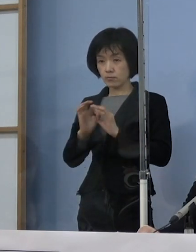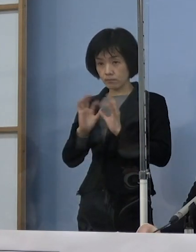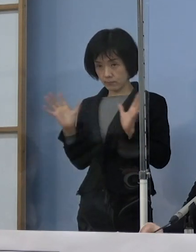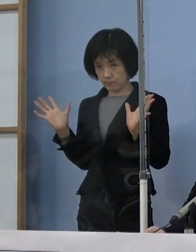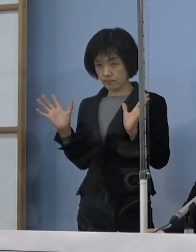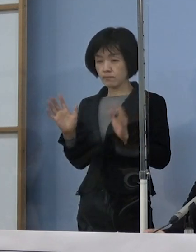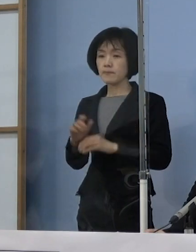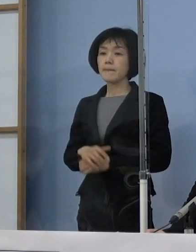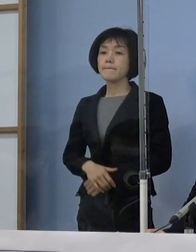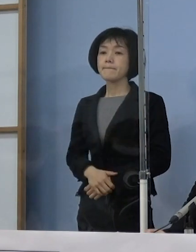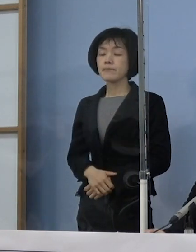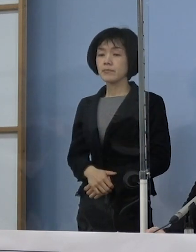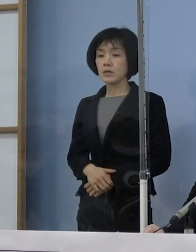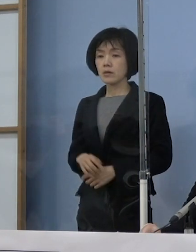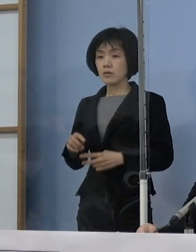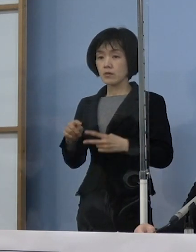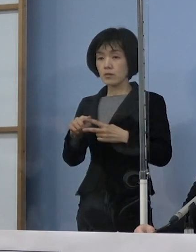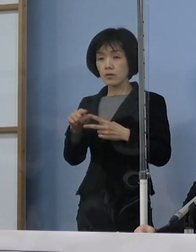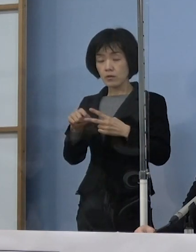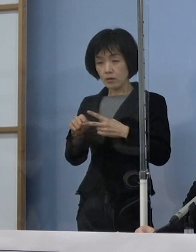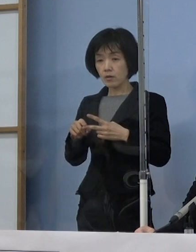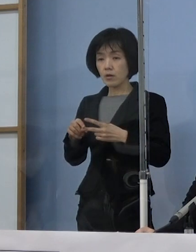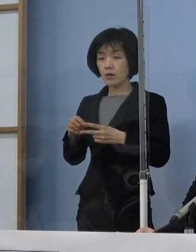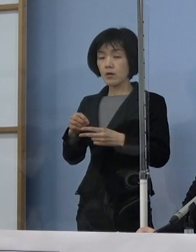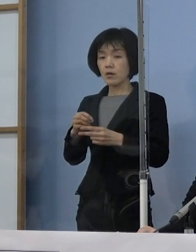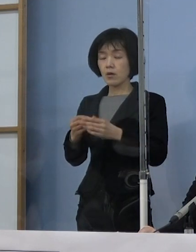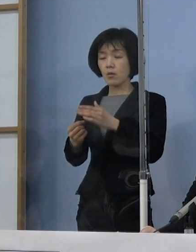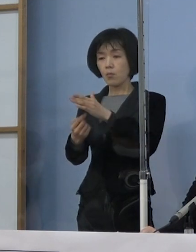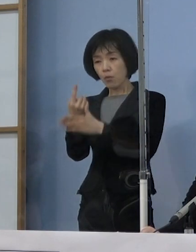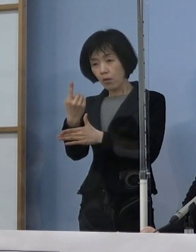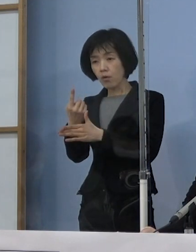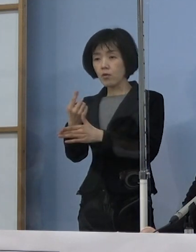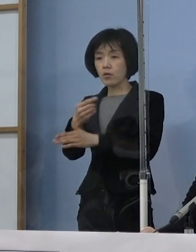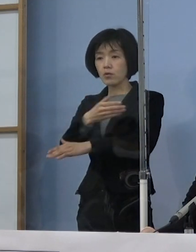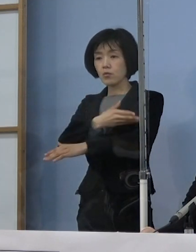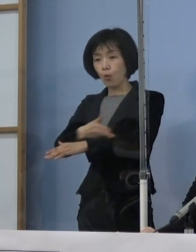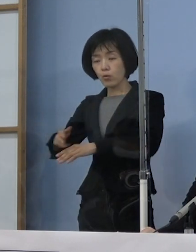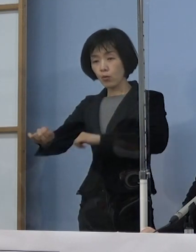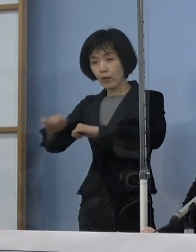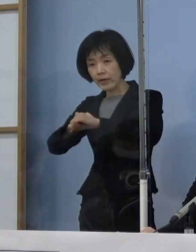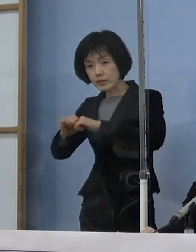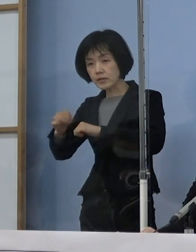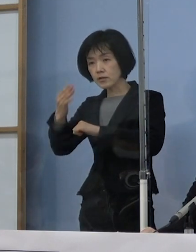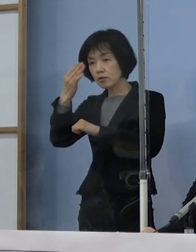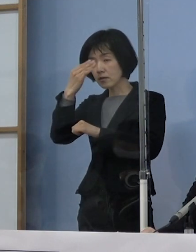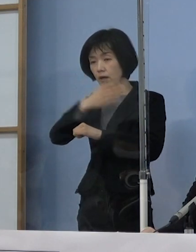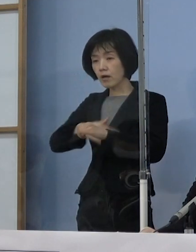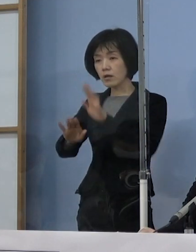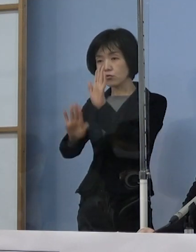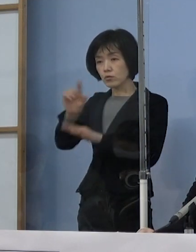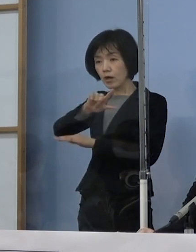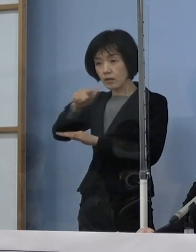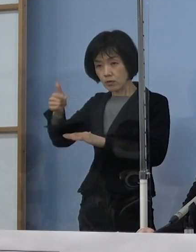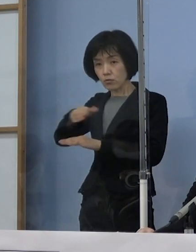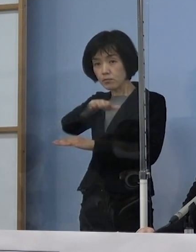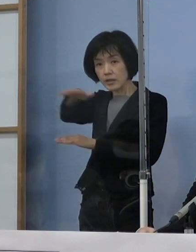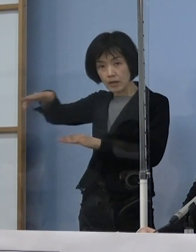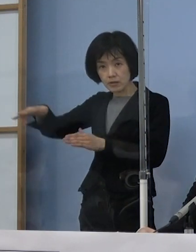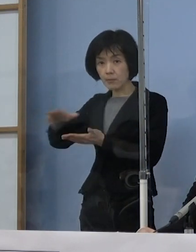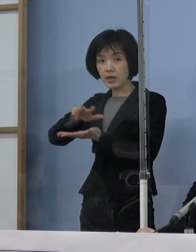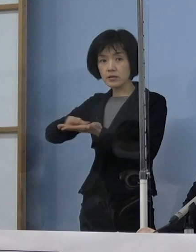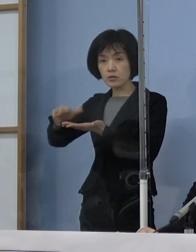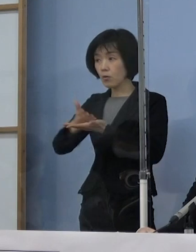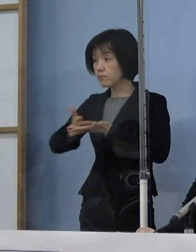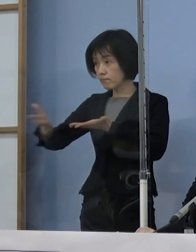。感染者の発症日や症状、行動歴につきましては記者の皆様のお手元に配布の資料をご参